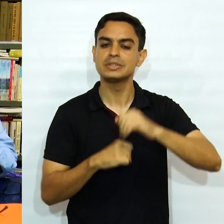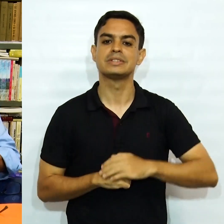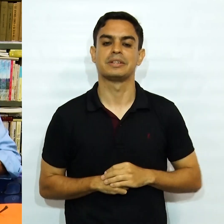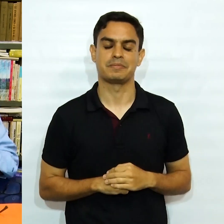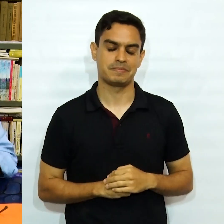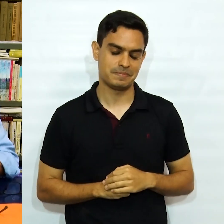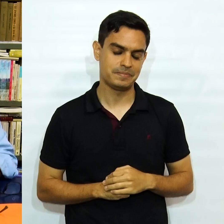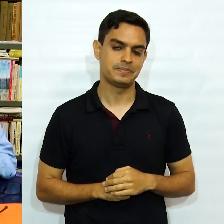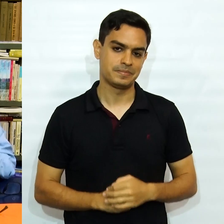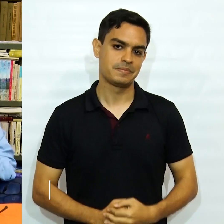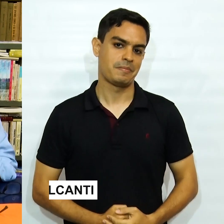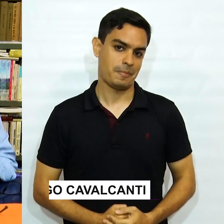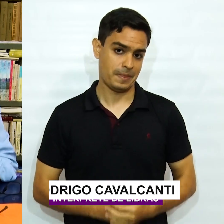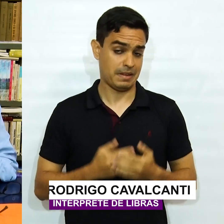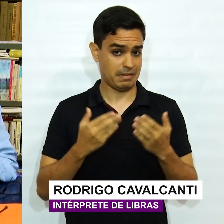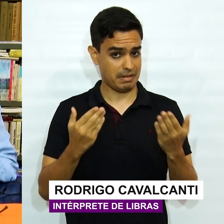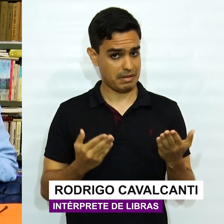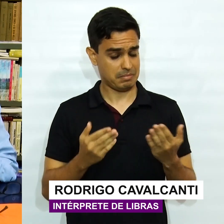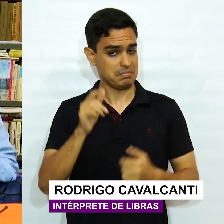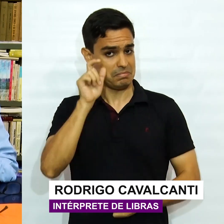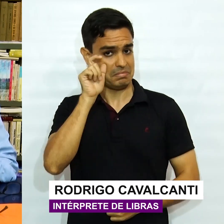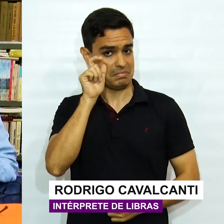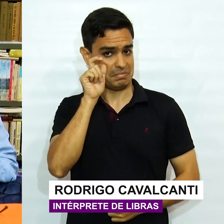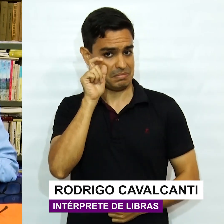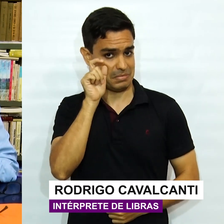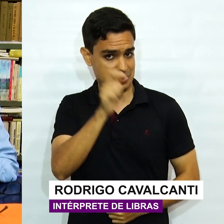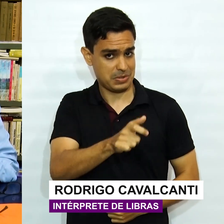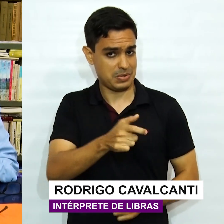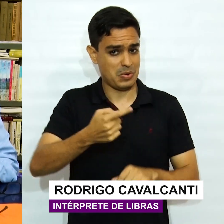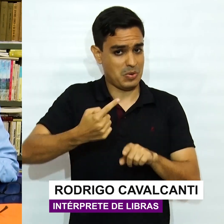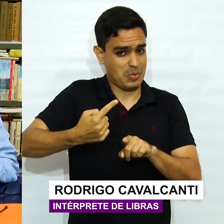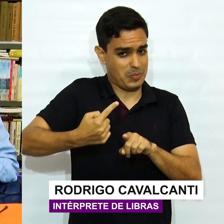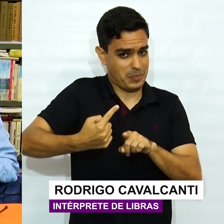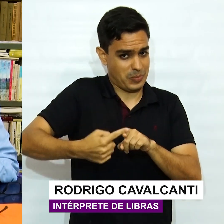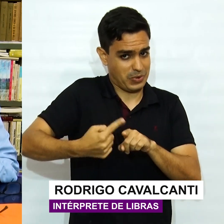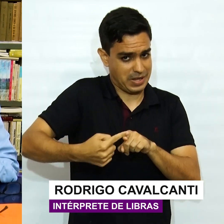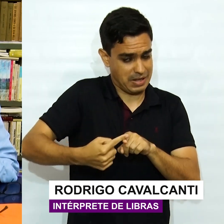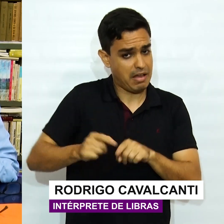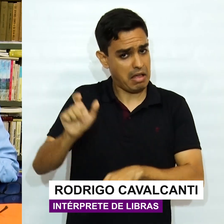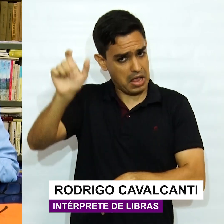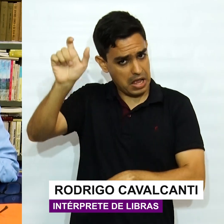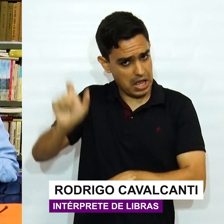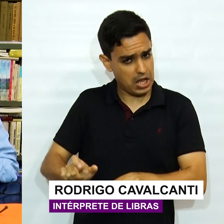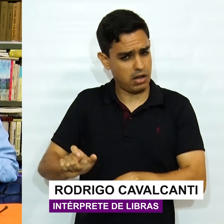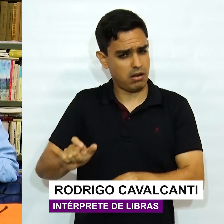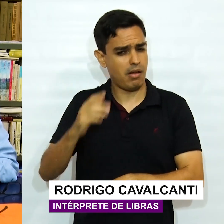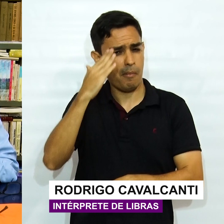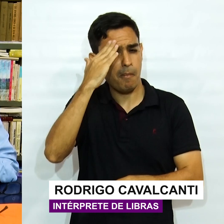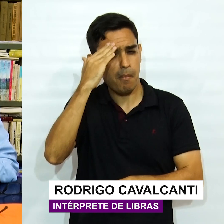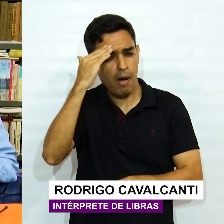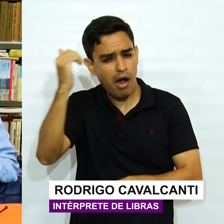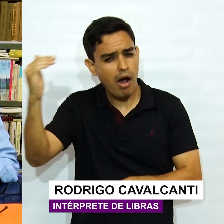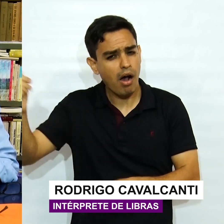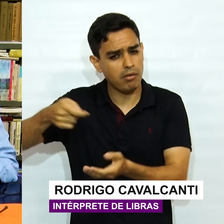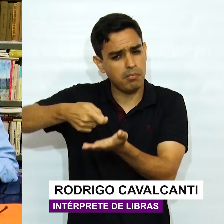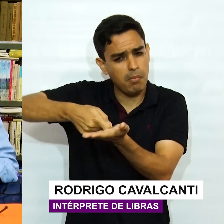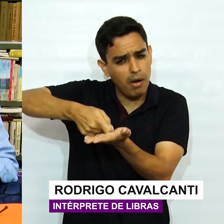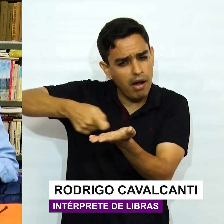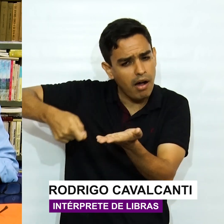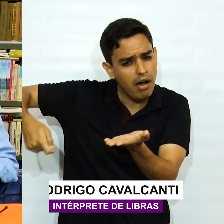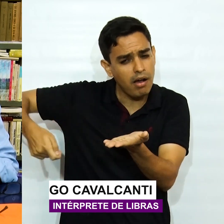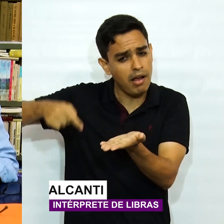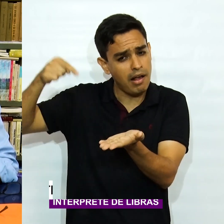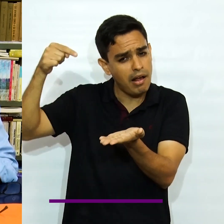mais artesanal e interessante que embora seja tenha sido feita por um grande Historiador foi Rocha Pombo